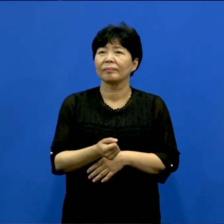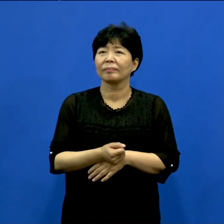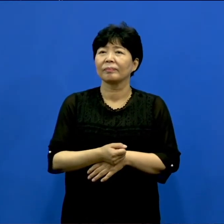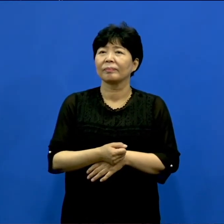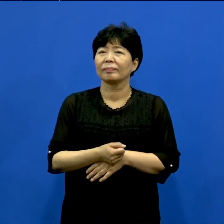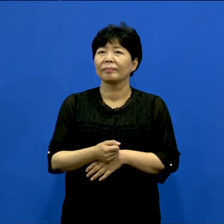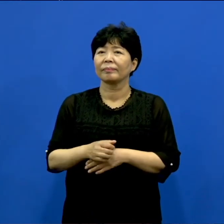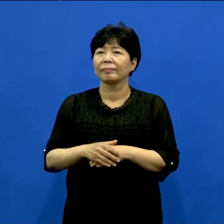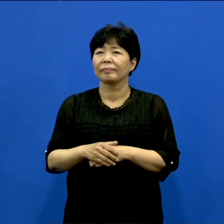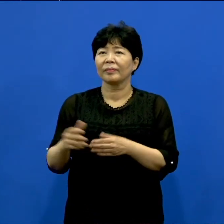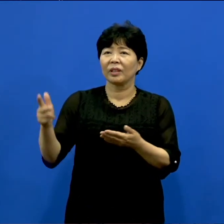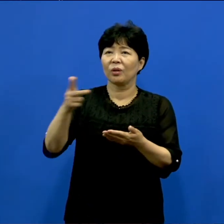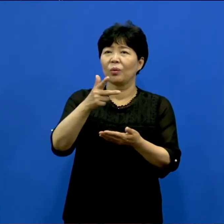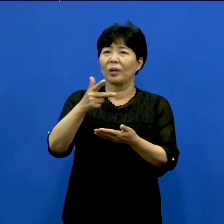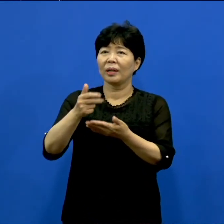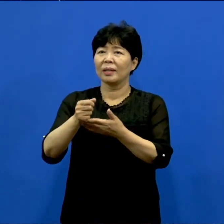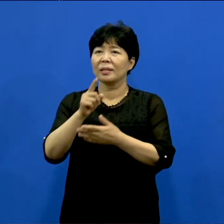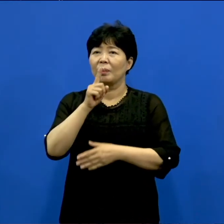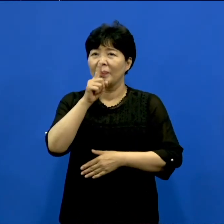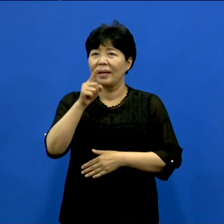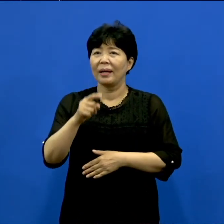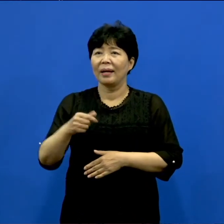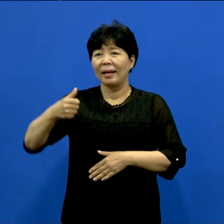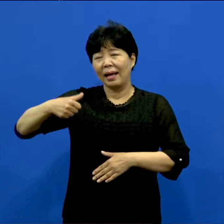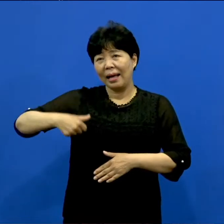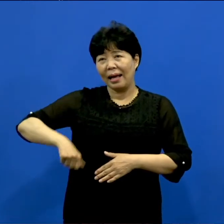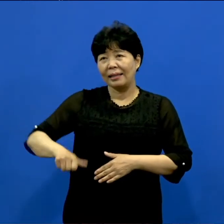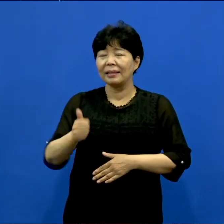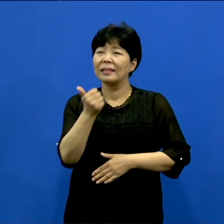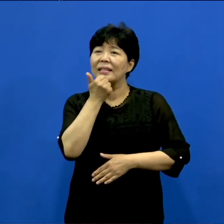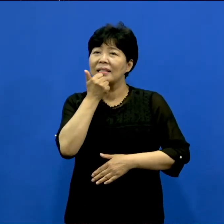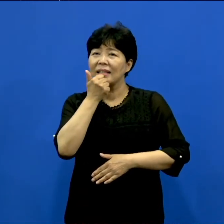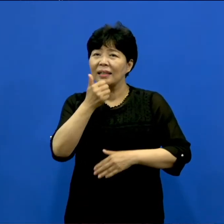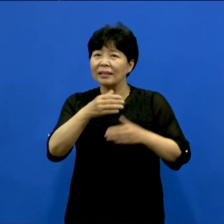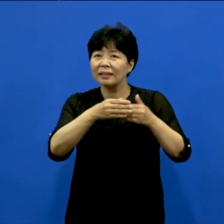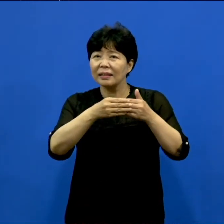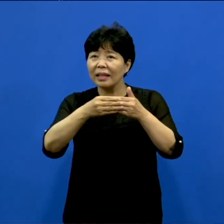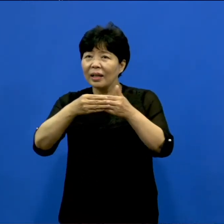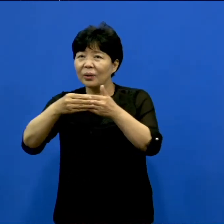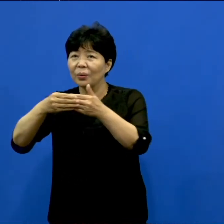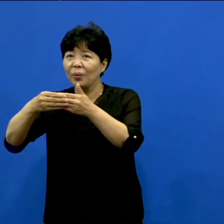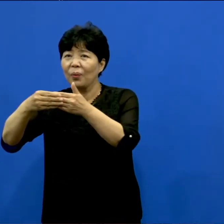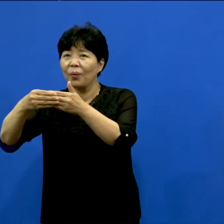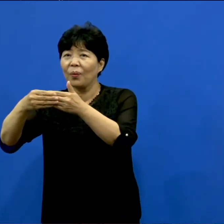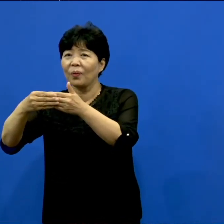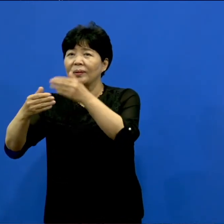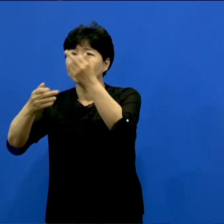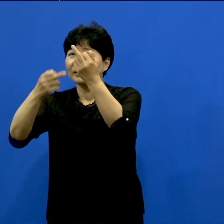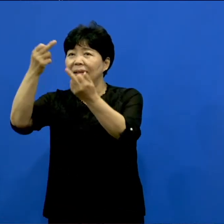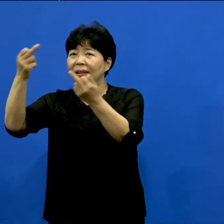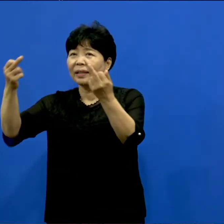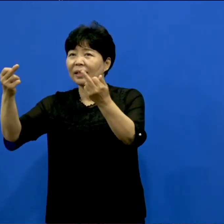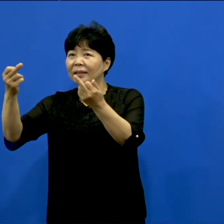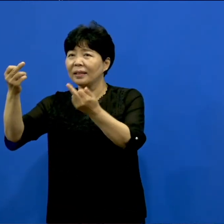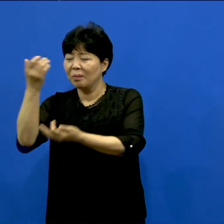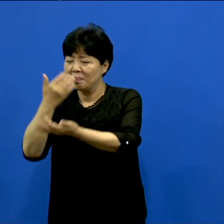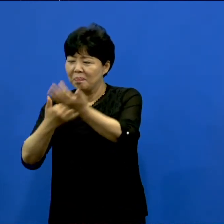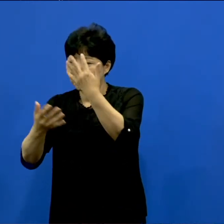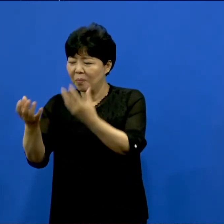이르시되 내 아들 내 사랑하는 독자 이삭을 데리고 모리아 땅으로 가서 내가 내게 일러준 한 산 거기서 그를 번제로